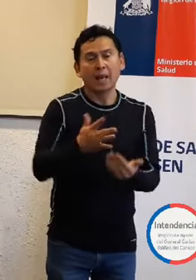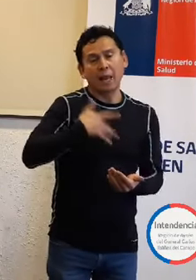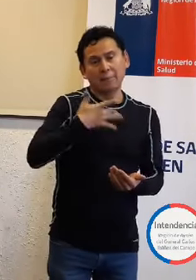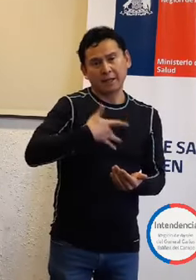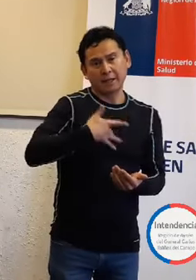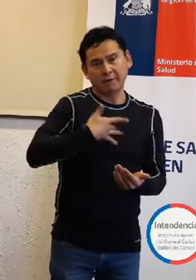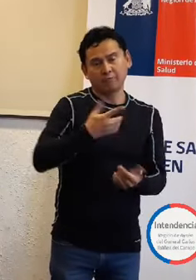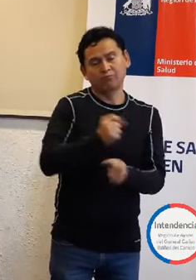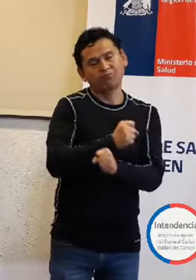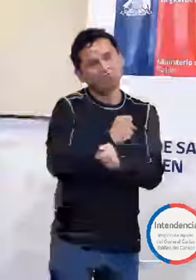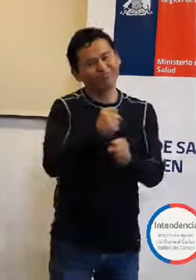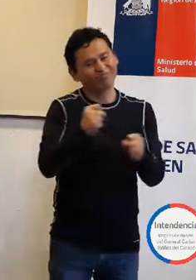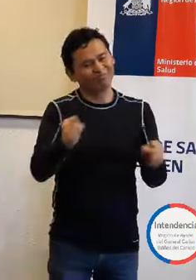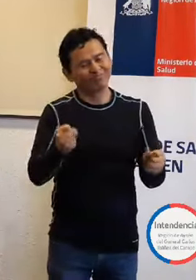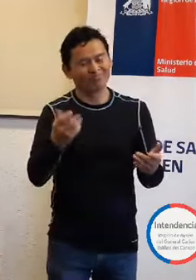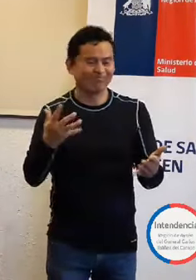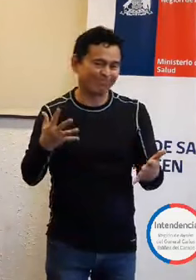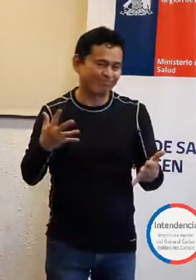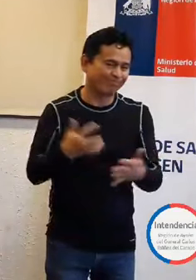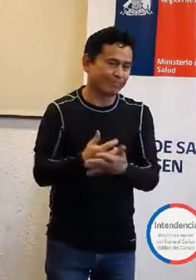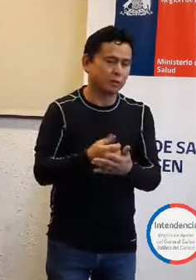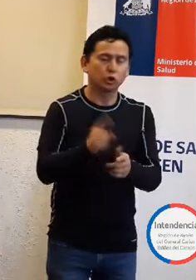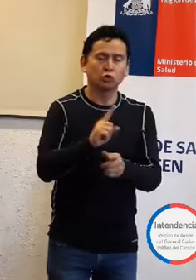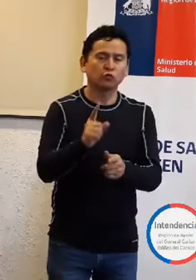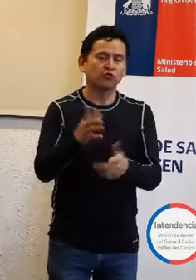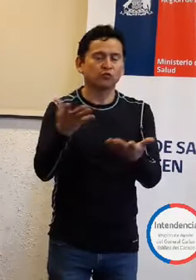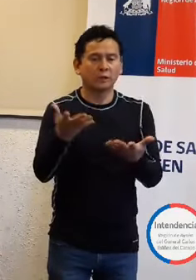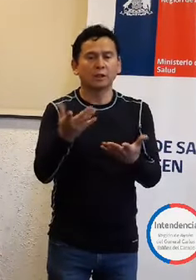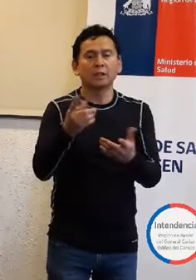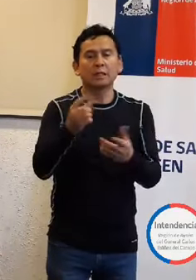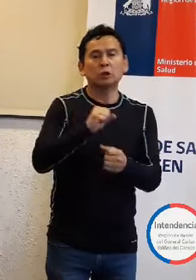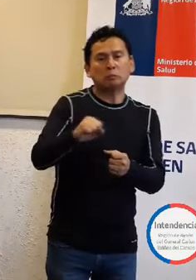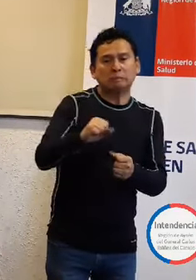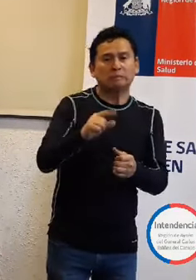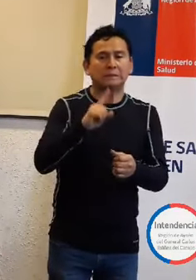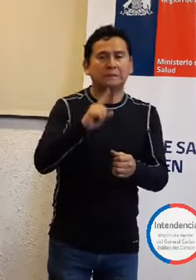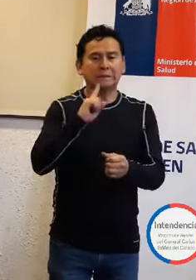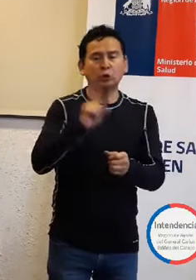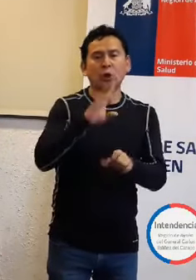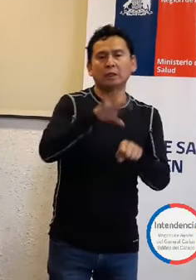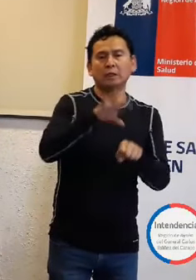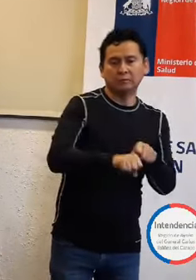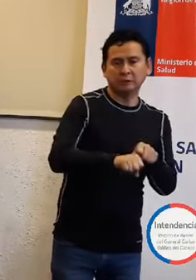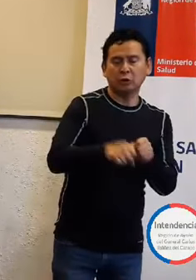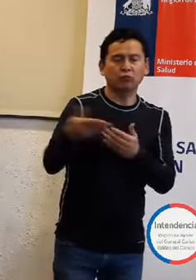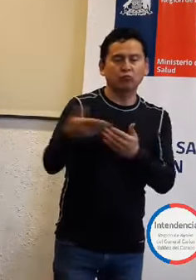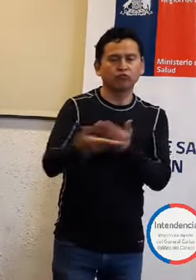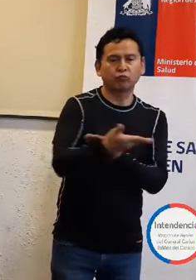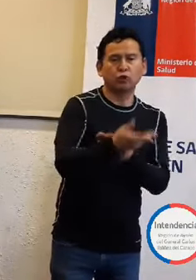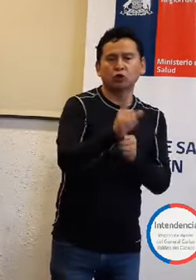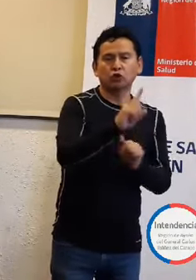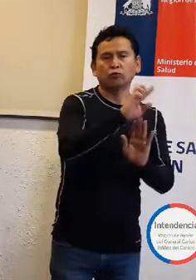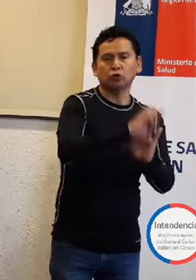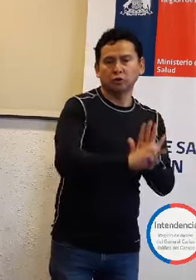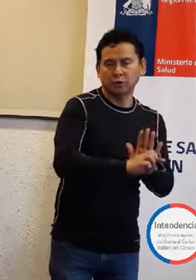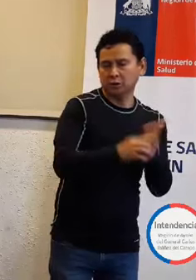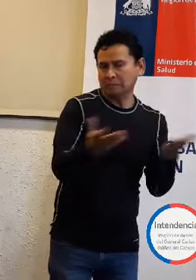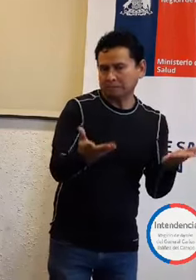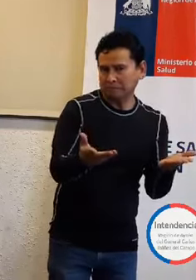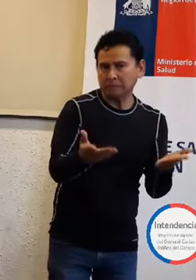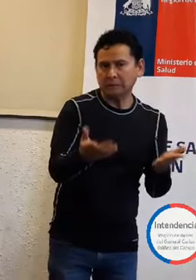lamentablemente no ha tenido un buen eco y no fue bien recibido por la oposición. Quienes no entregaron y no sacaron un proyecto en condiciones,